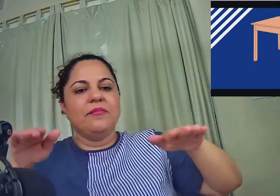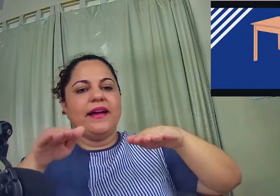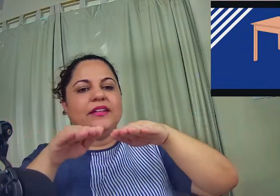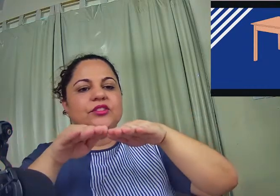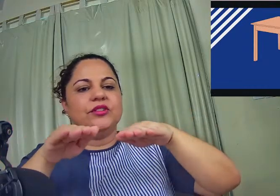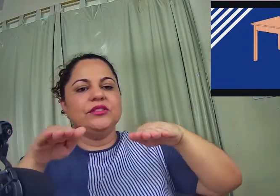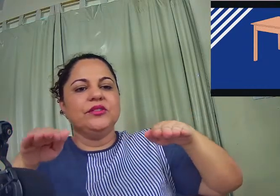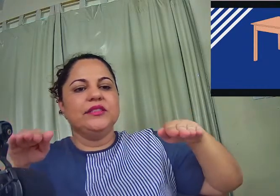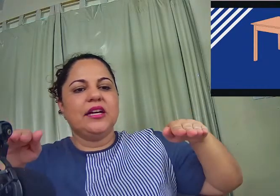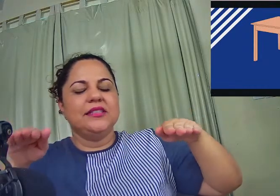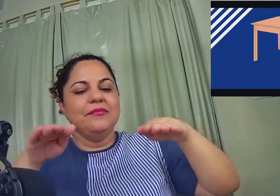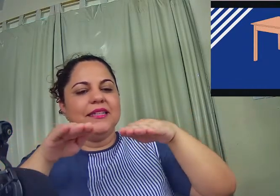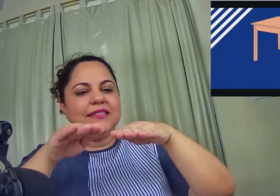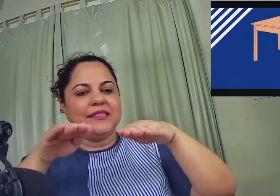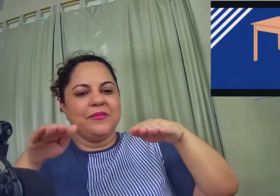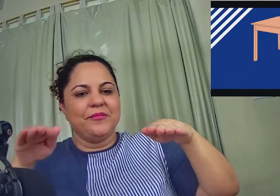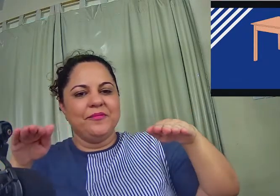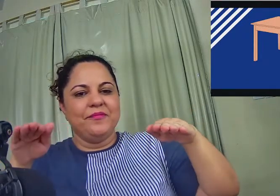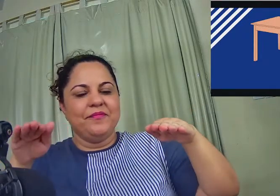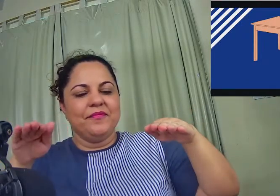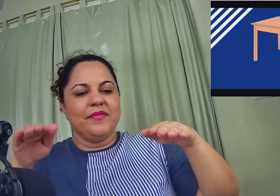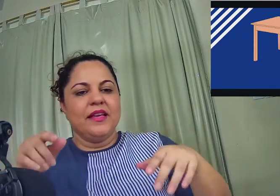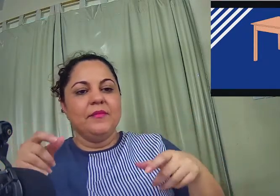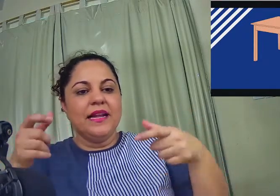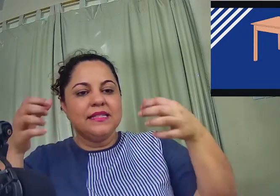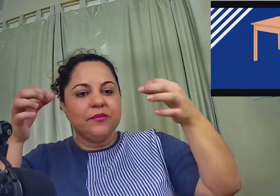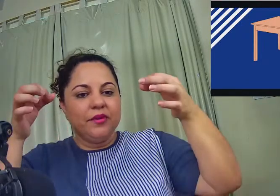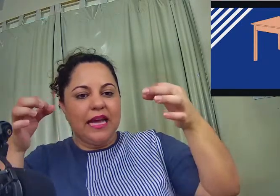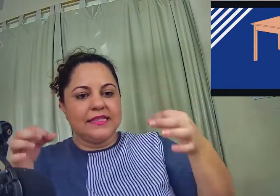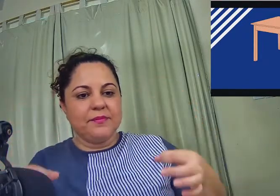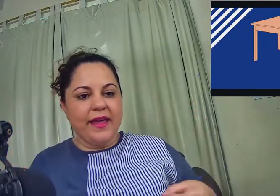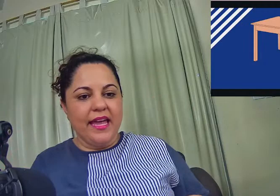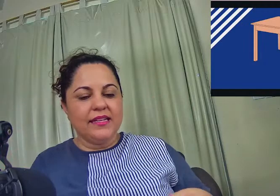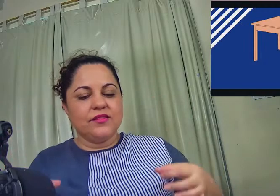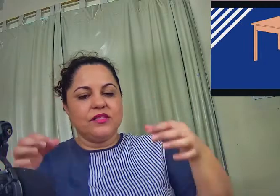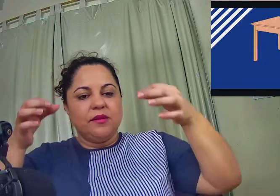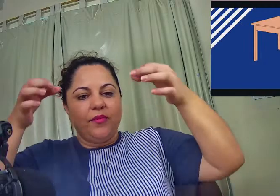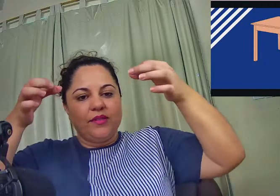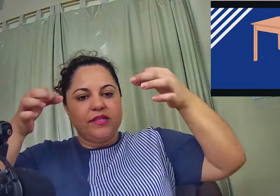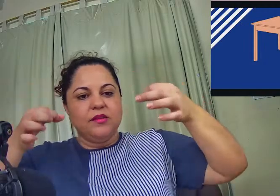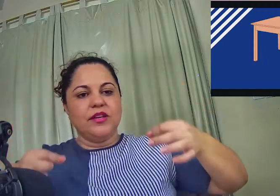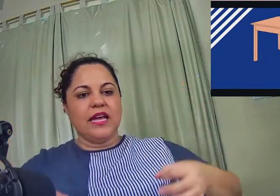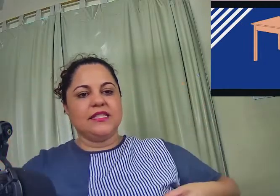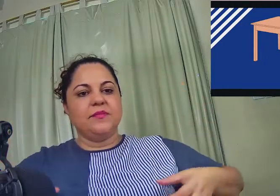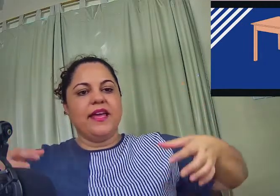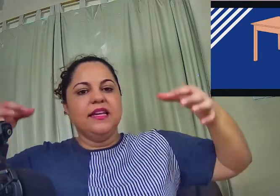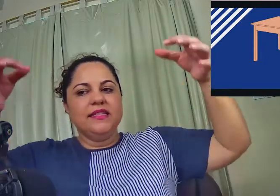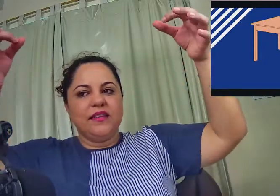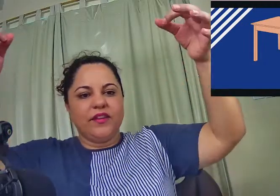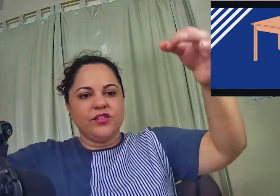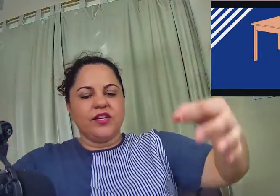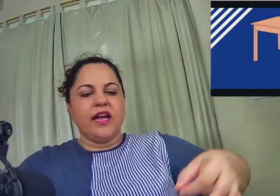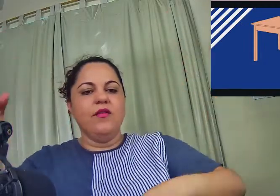parte horizontal da mesa. Para simular as pernas, você pode simular as pernas na vertical,